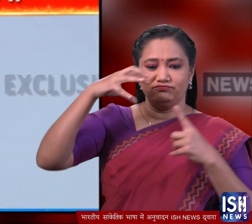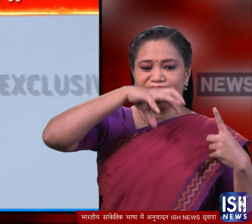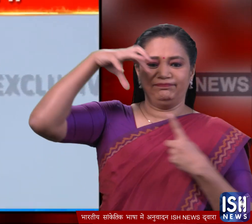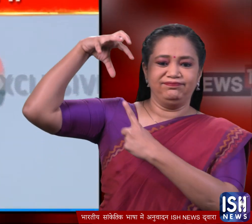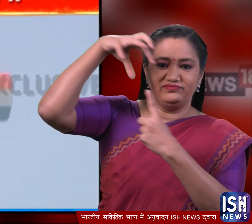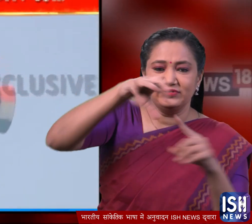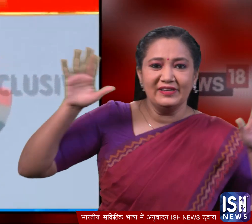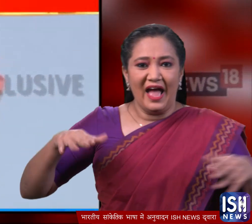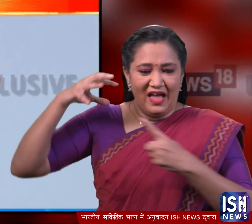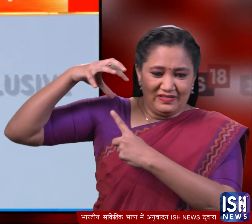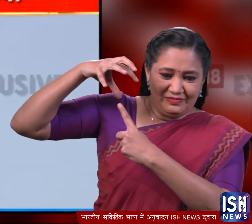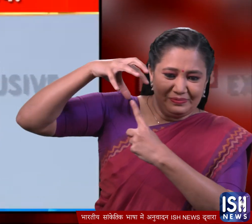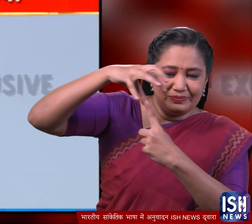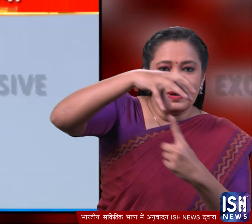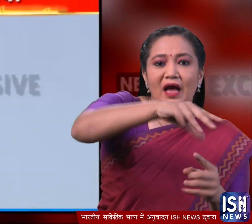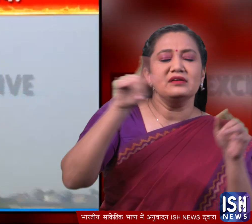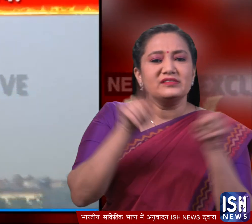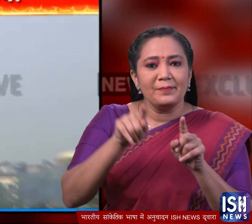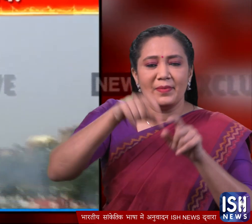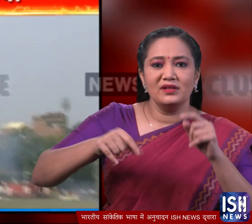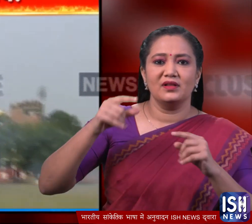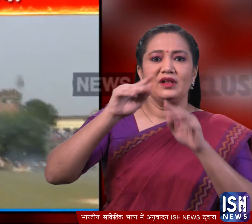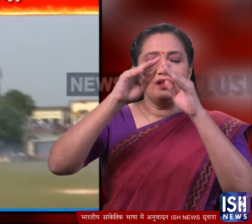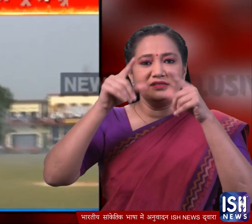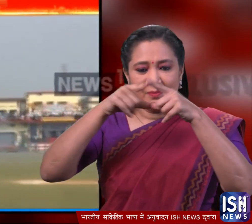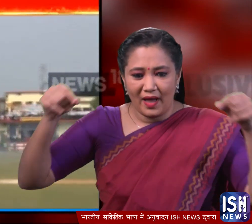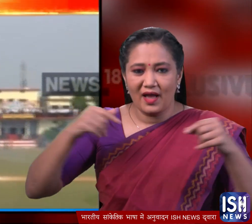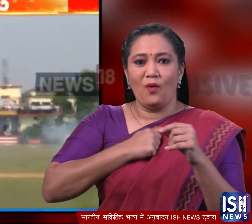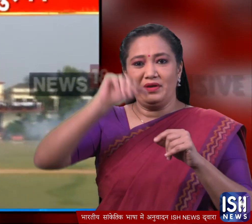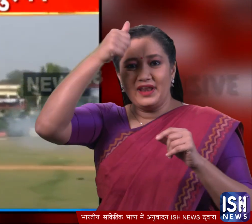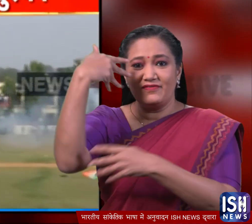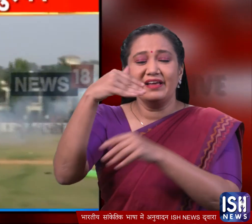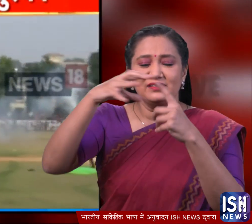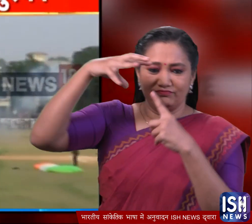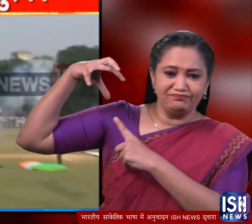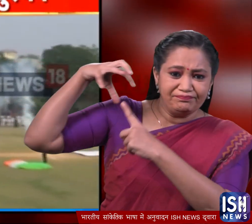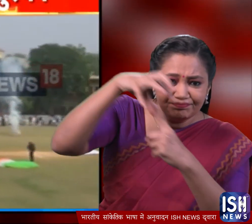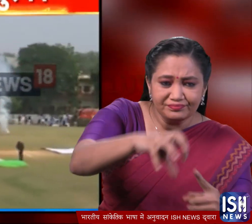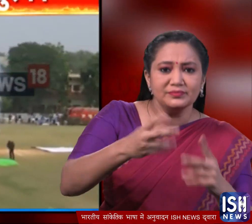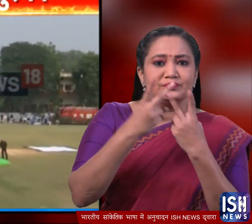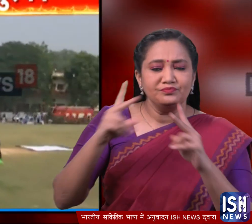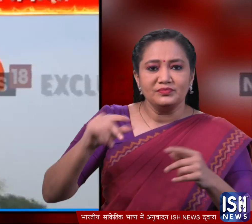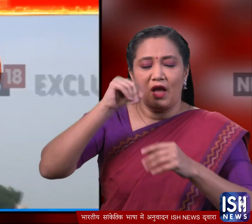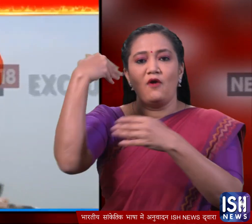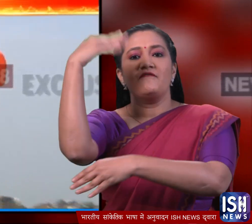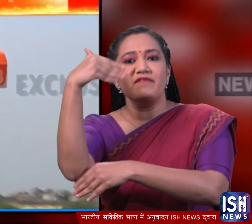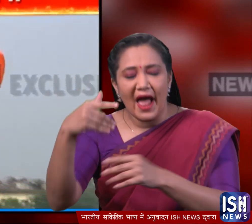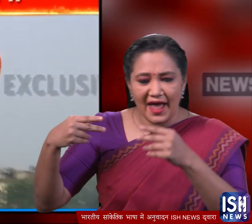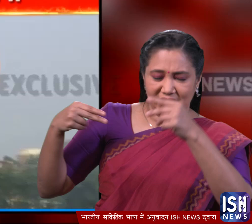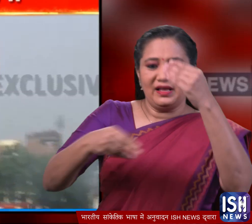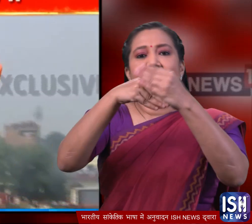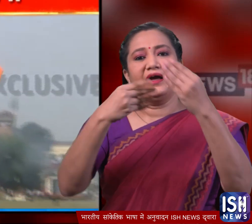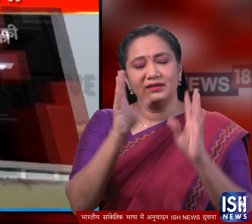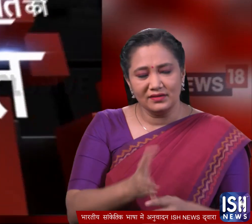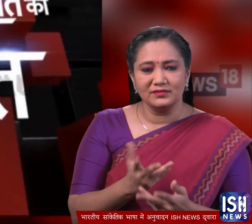करने वाले जवानों को देखकर तो आंखें फटी की फटी रह गईं। वो कभी 3 रंगों वाले पैराशूट लेकर नीचे उतरे तो कभी उनके पास दिखा आजादी के